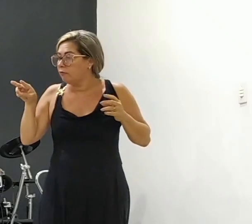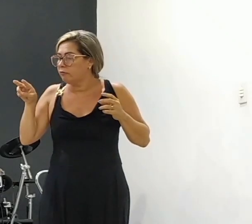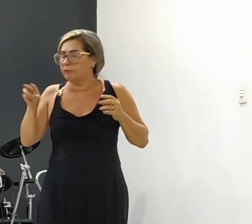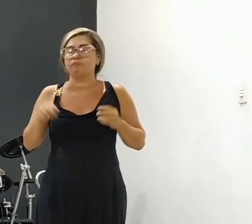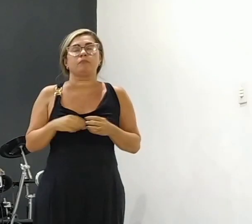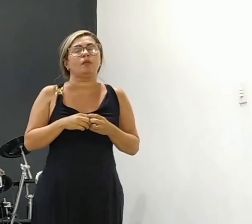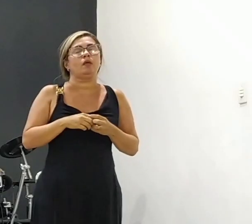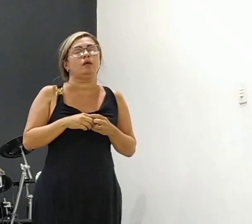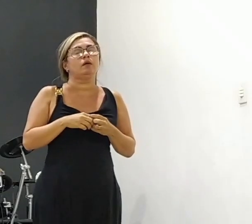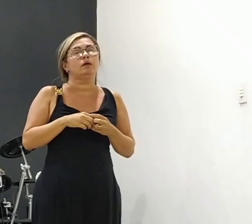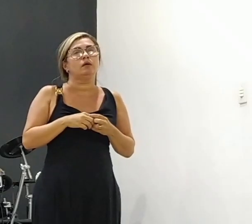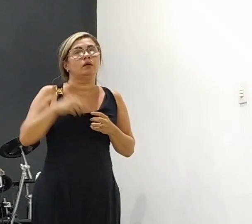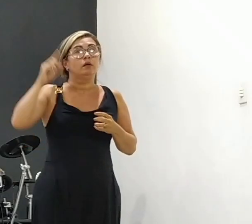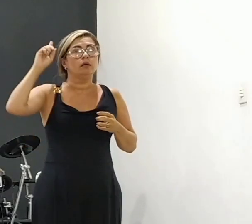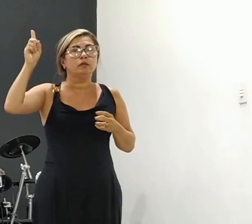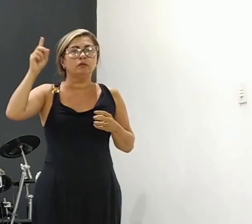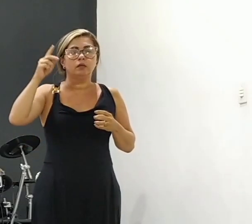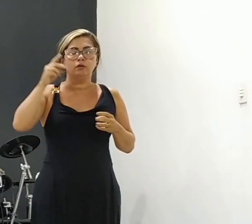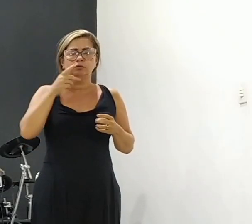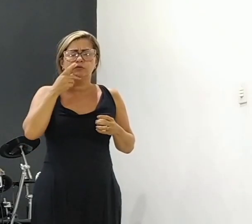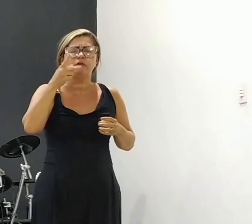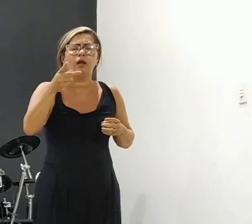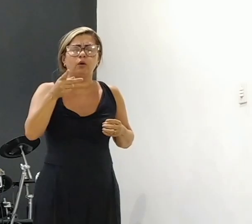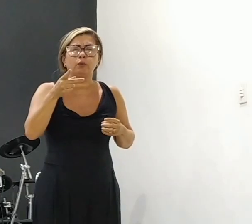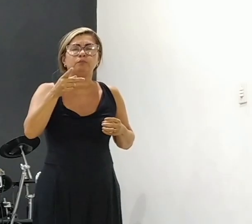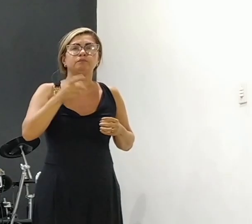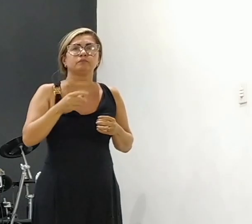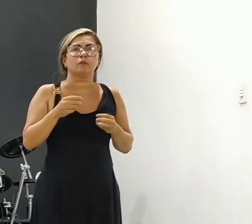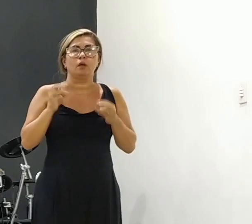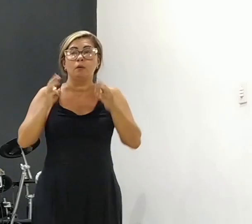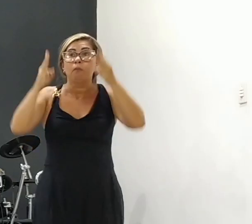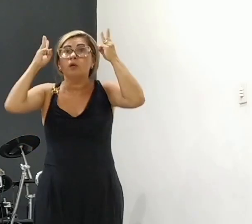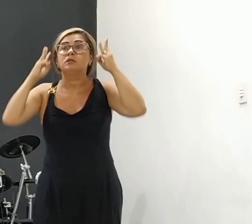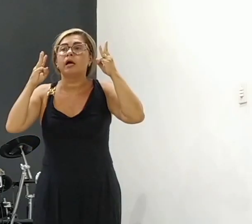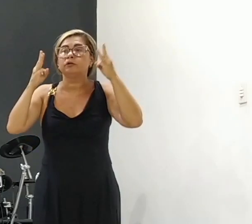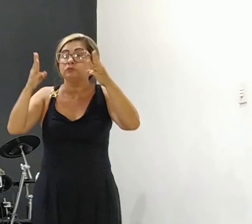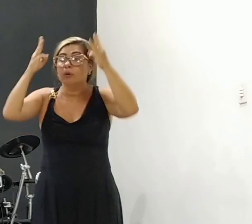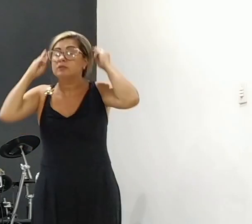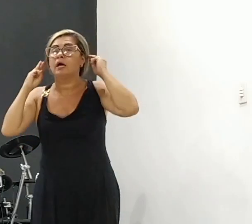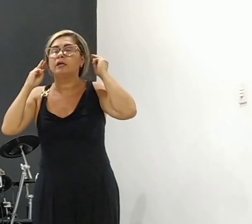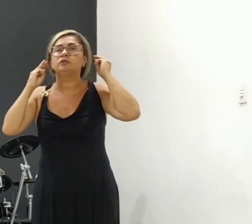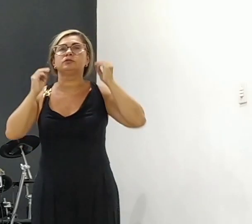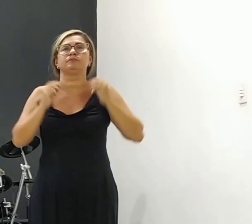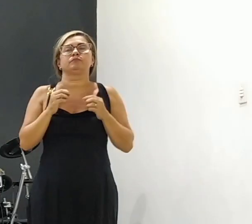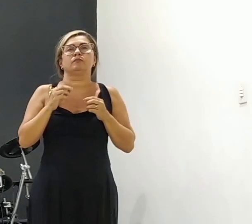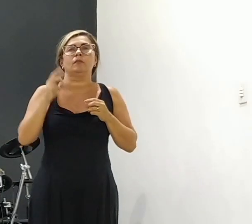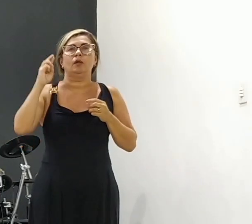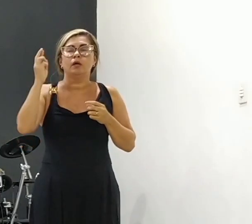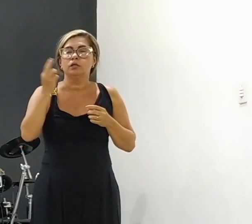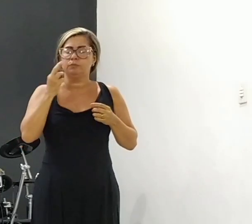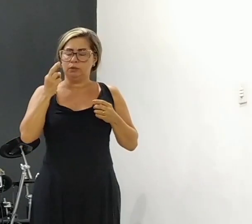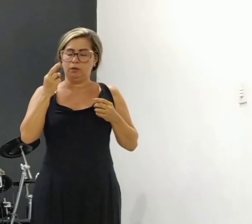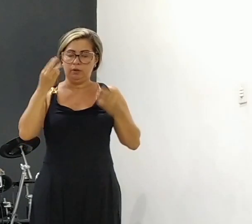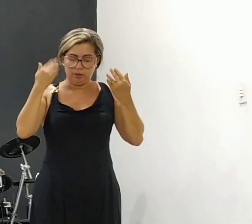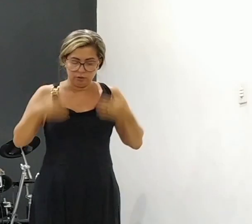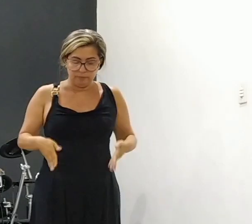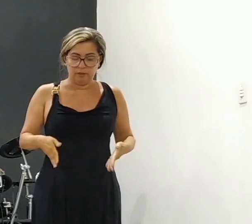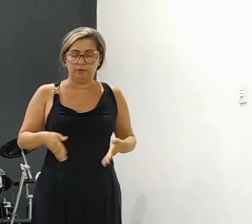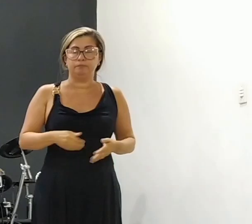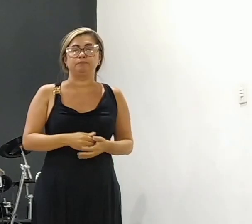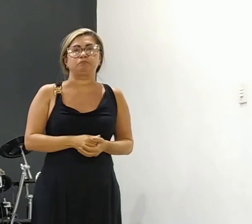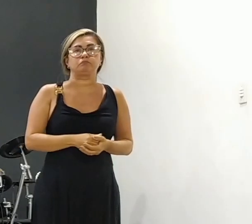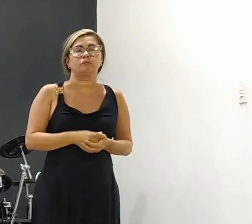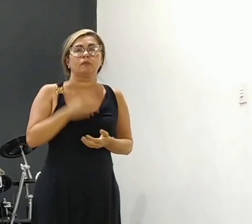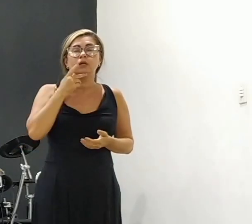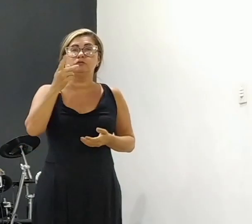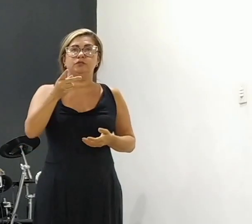a ele do meio da sarça, e disse: Moisés, Moisés. Respondeu ele: eis-me aqui.